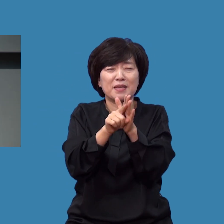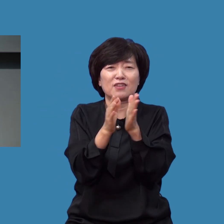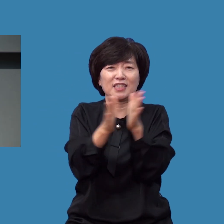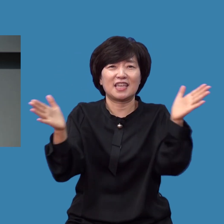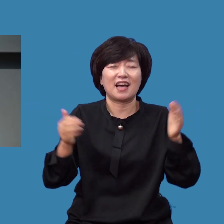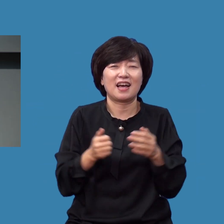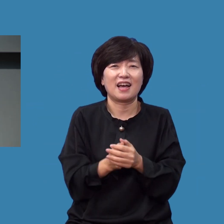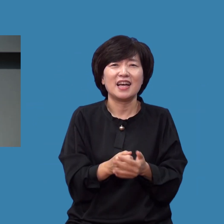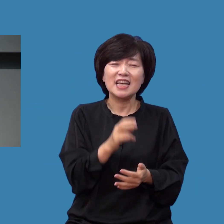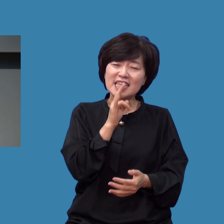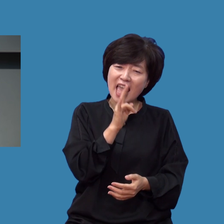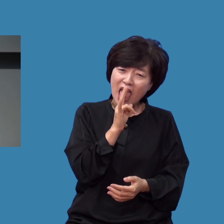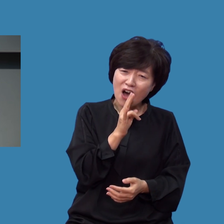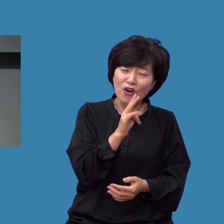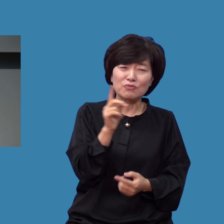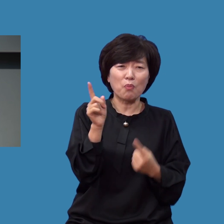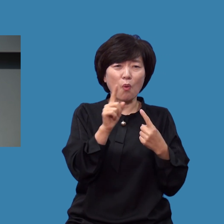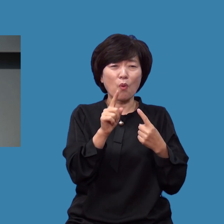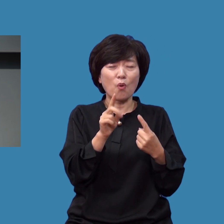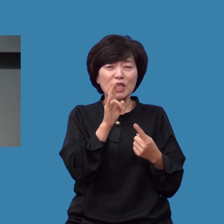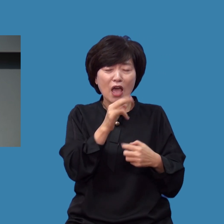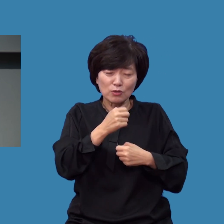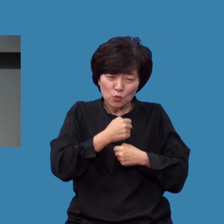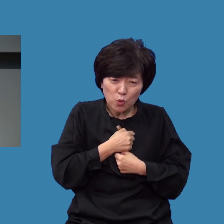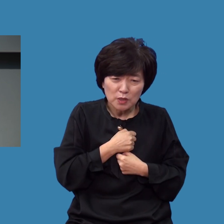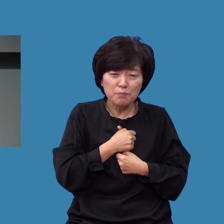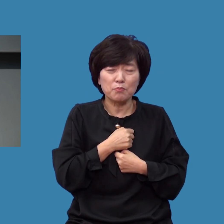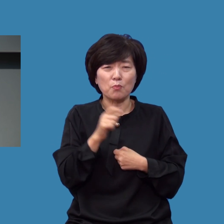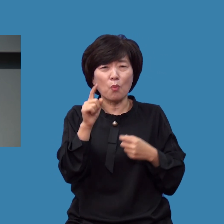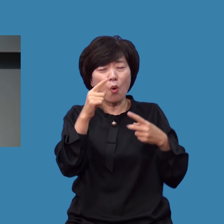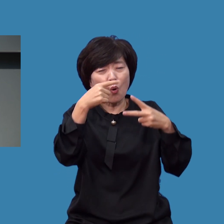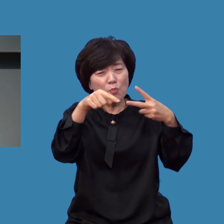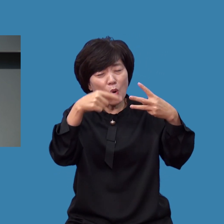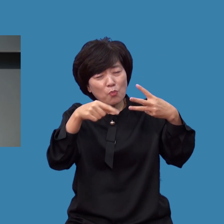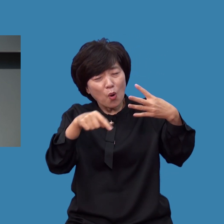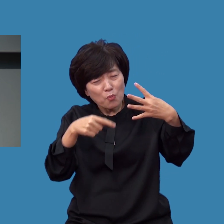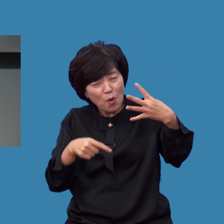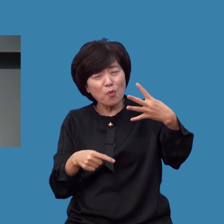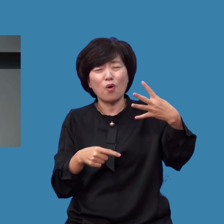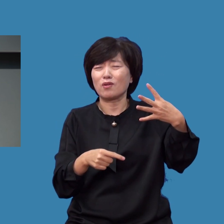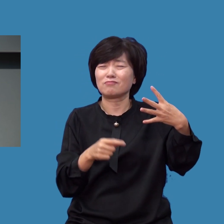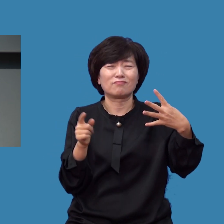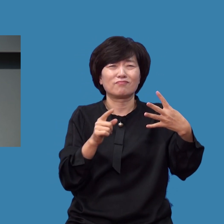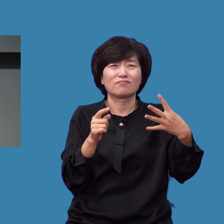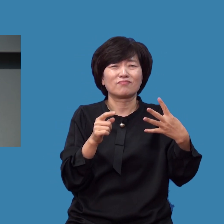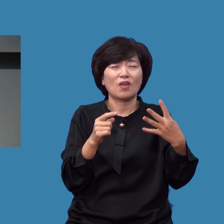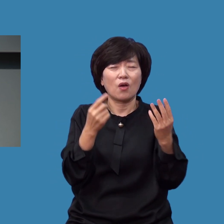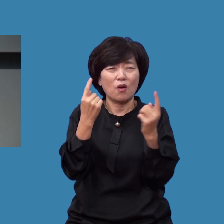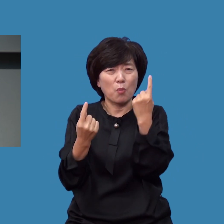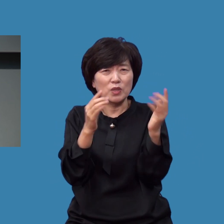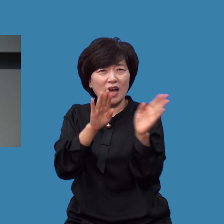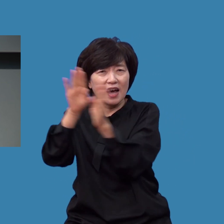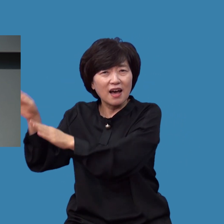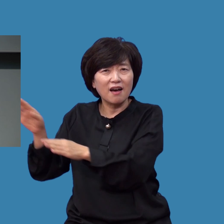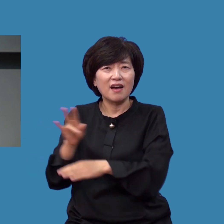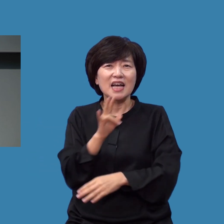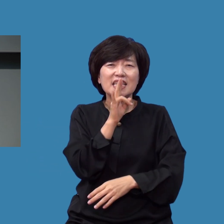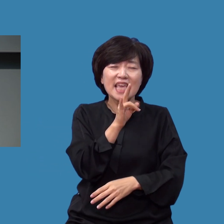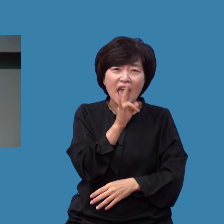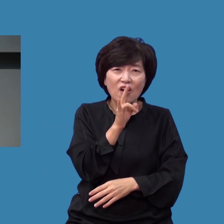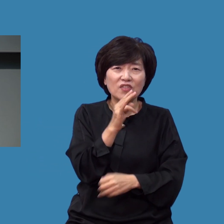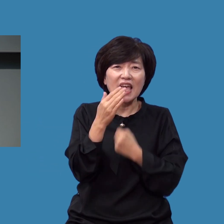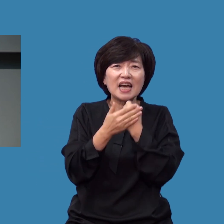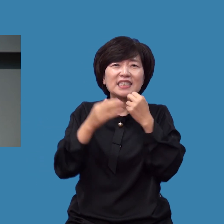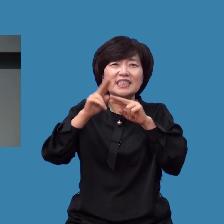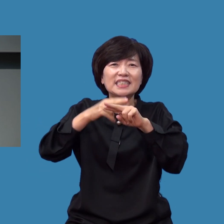어떤 것이고 예언에서 조심해야 될 것이 무엇이고 이런 걸 살펴보는 것도 중요하지만 그것보다 더 중요한 것은 예언의 은사가 우리 가운데 주어지는 것